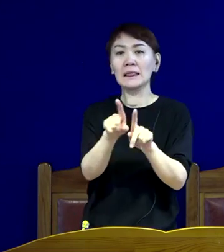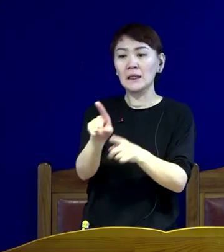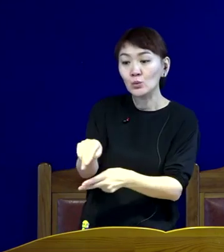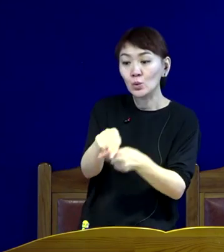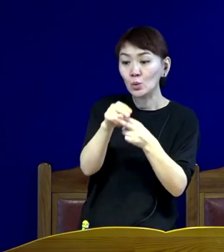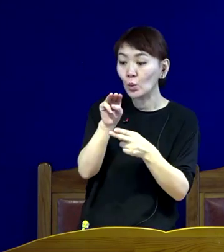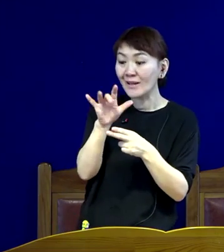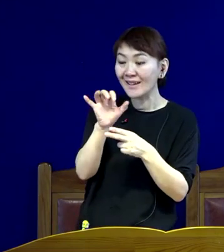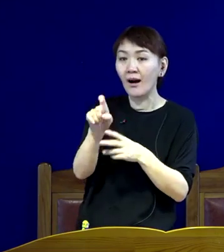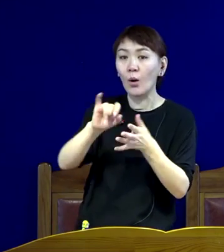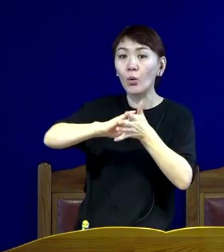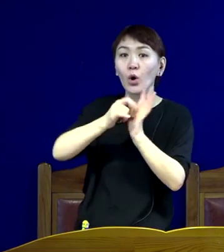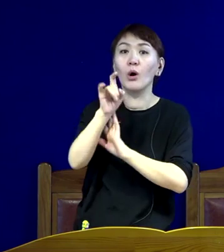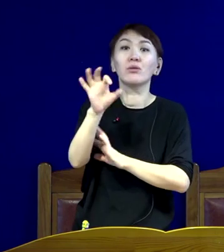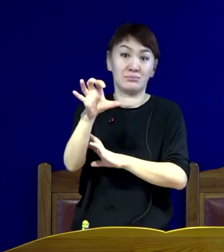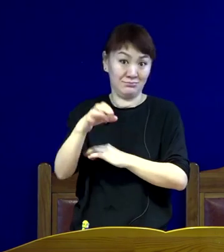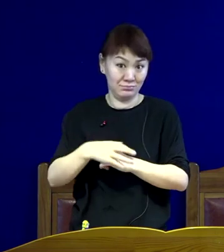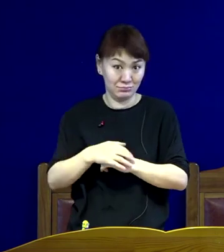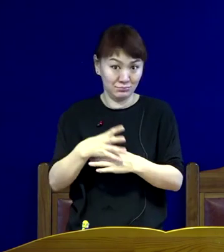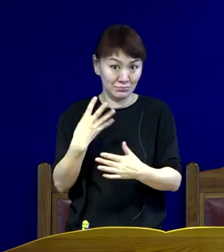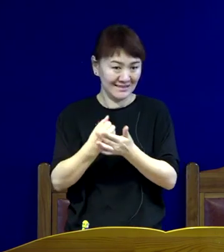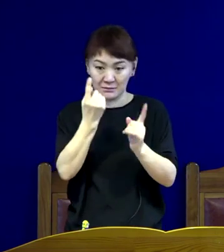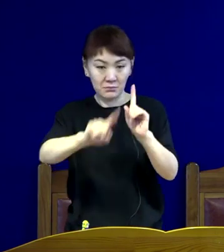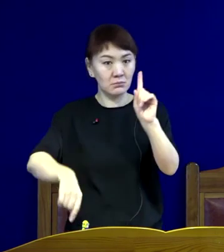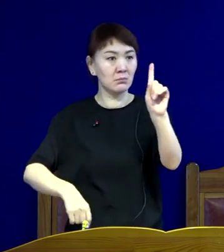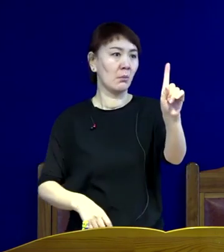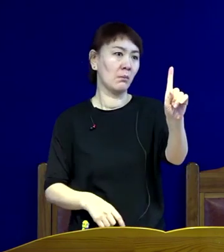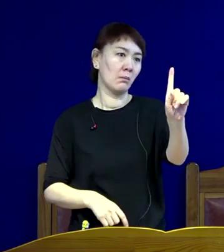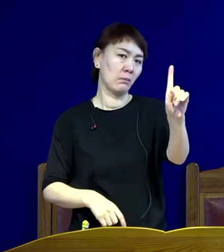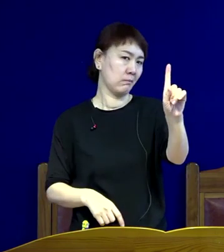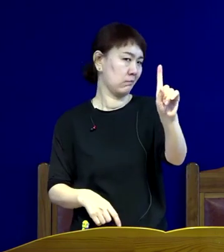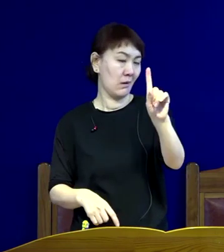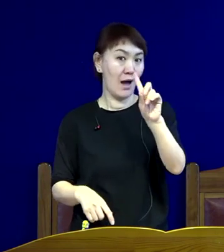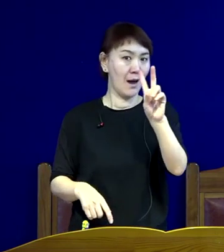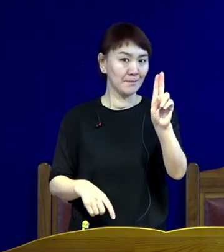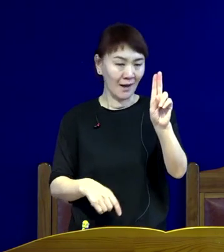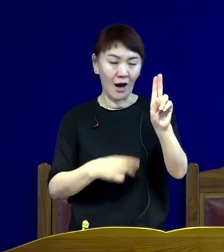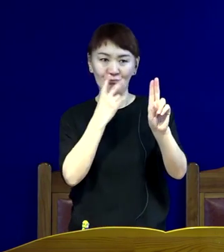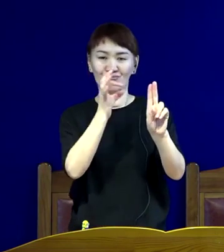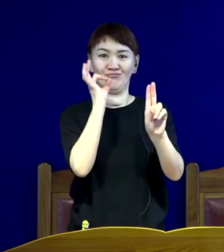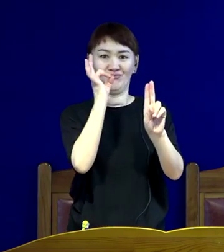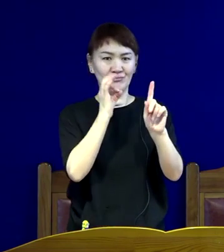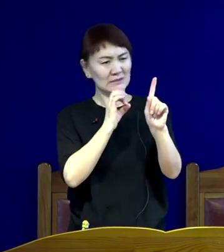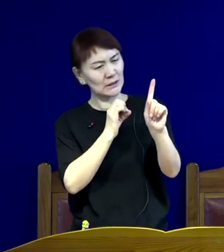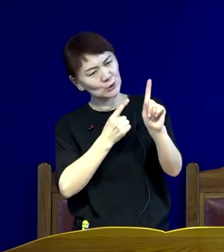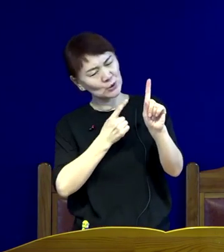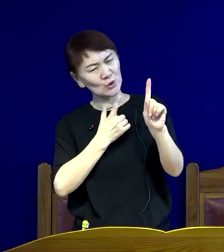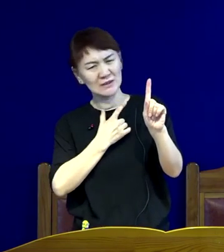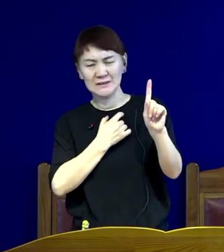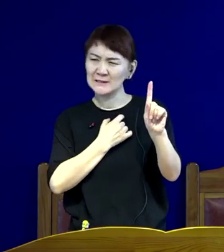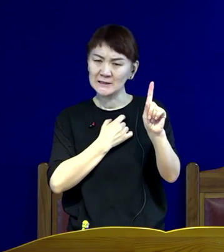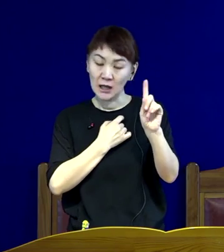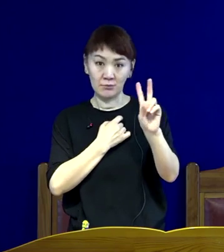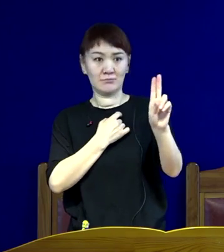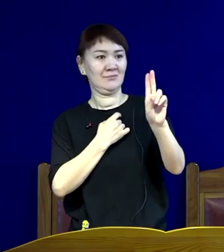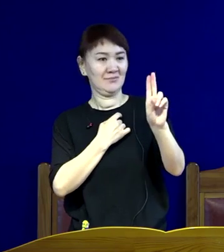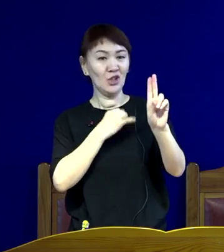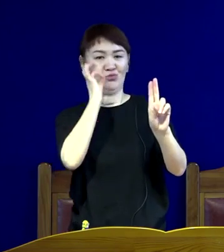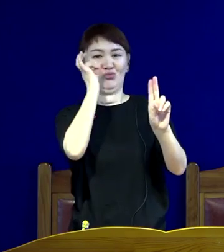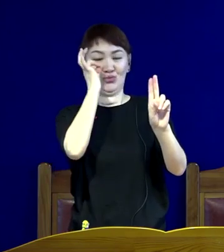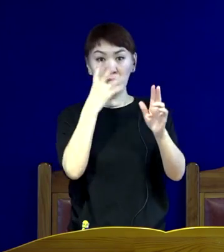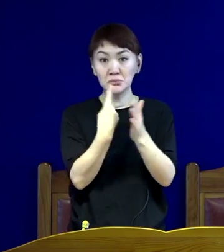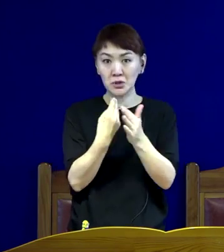байгаа. Ганцаараа байх юм бол төгшөлтэй хоёулаа байх юм бол аюулгүй. Жишээлбэл аймс хоёр хос.